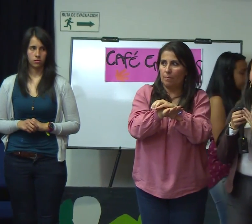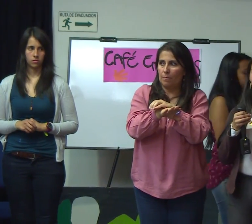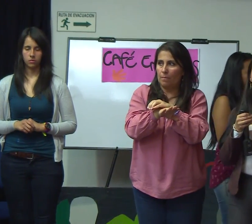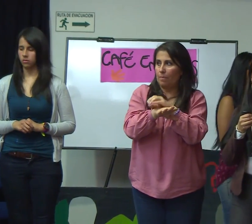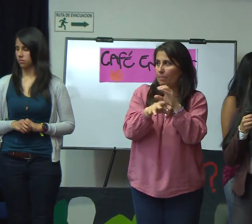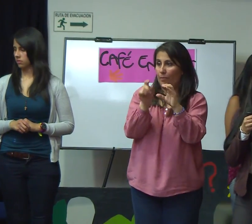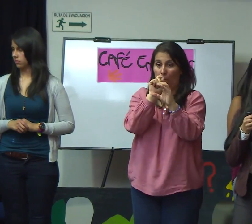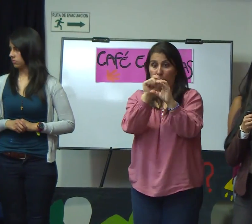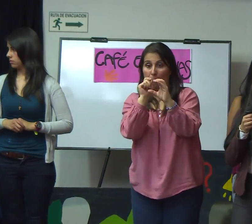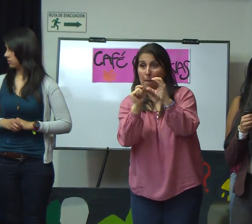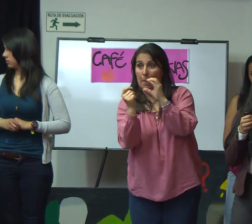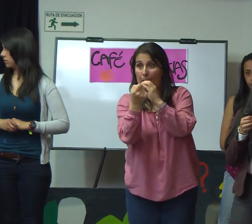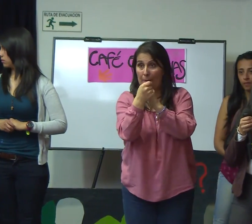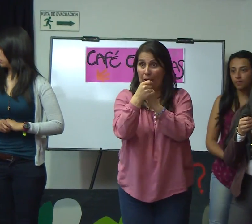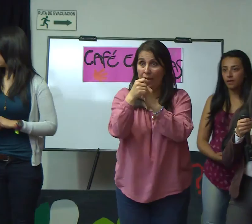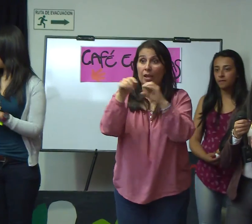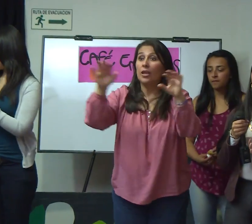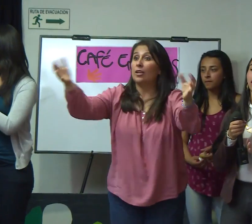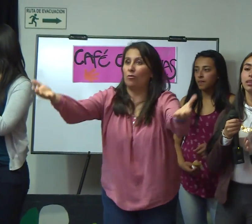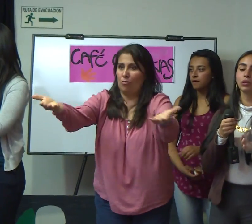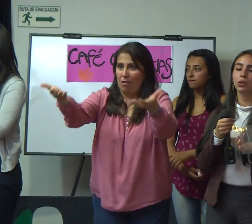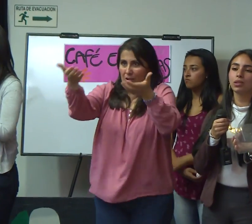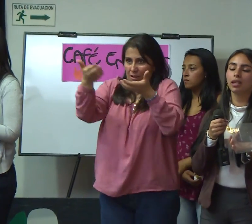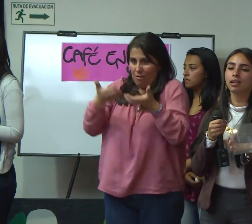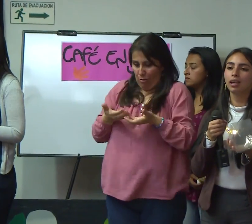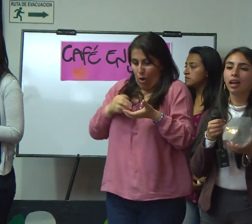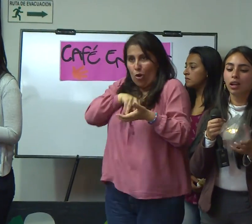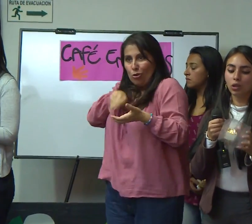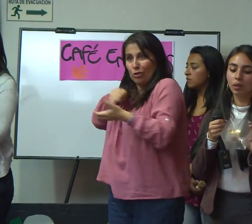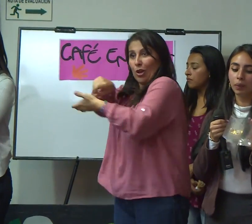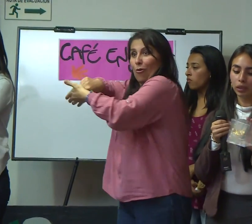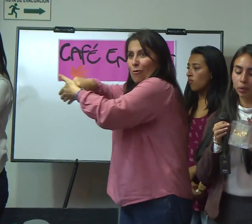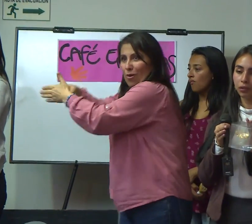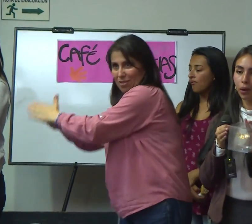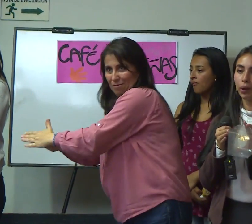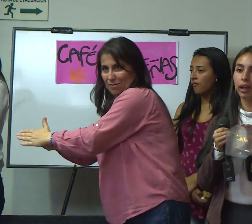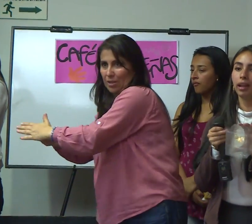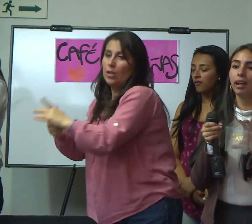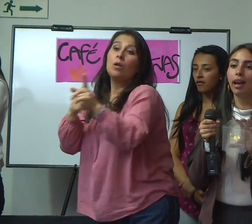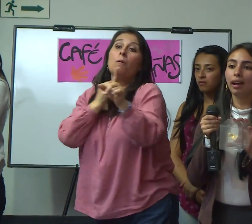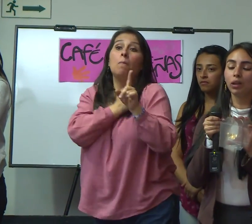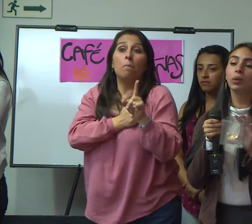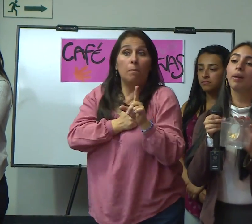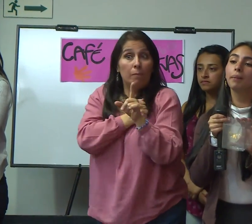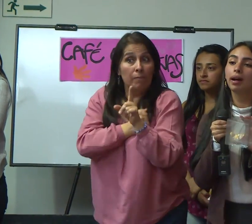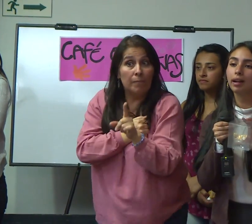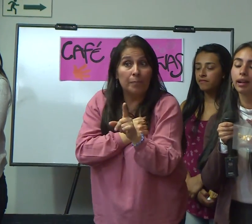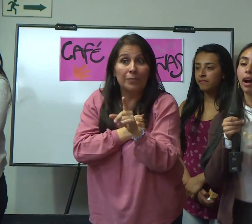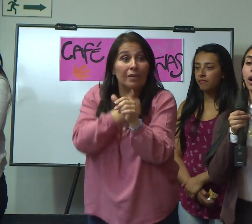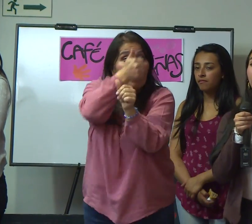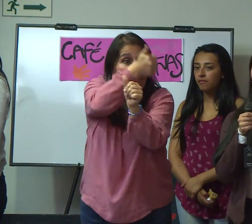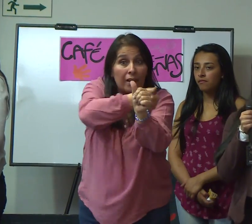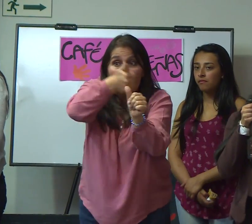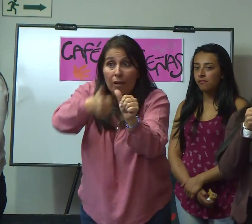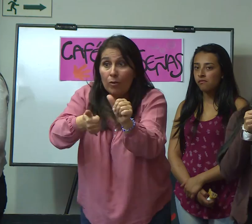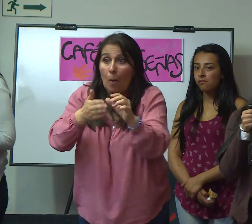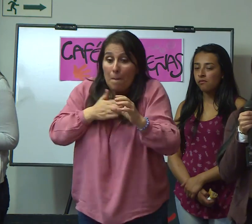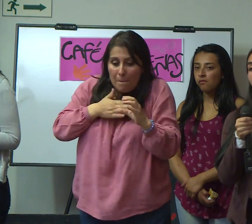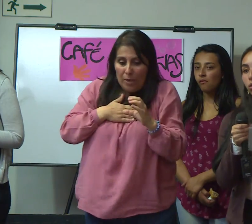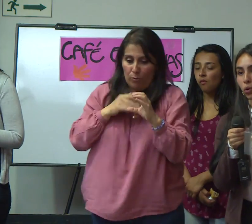ambientando nuestro café. Entonces, los invito por favor a que le hagan una marca o pongan su